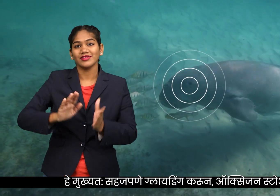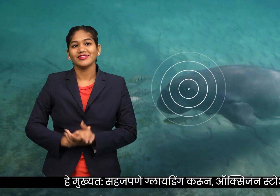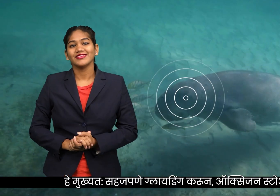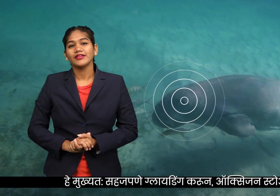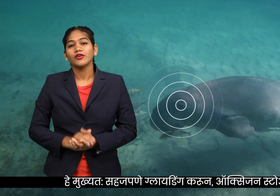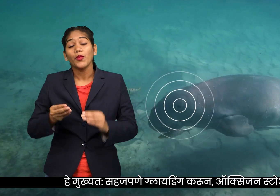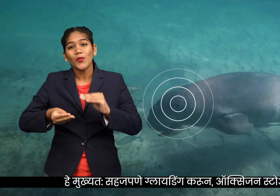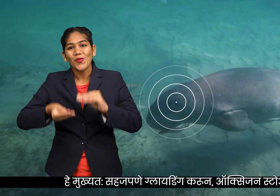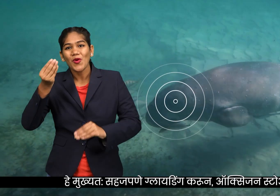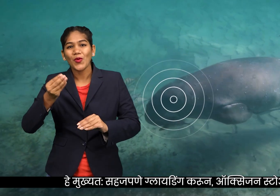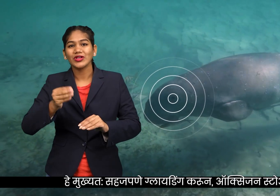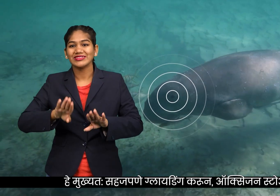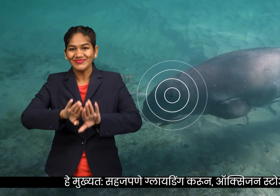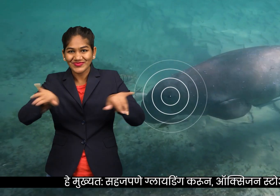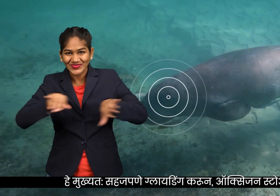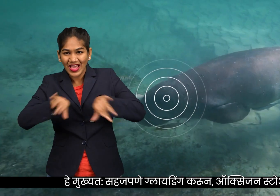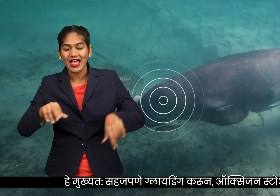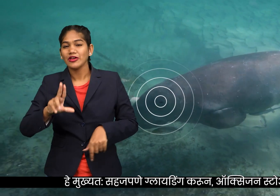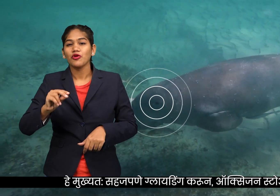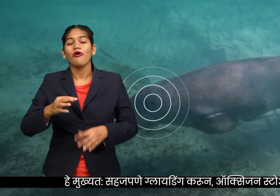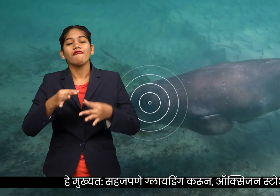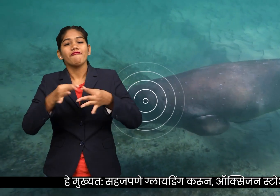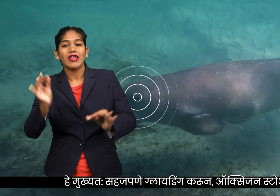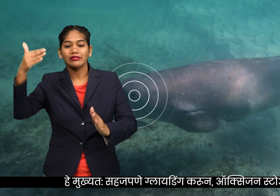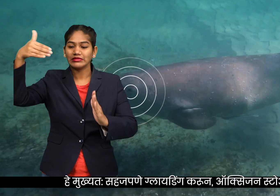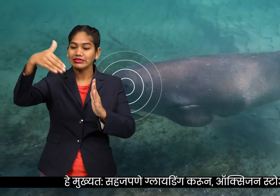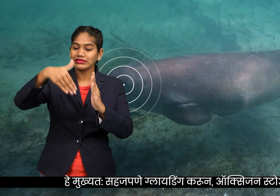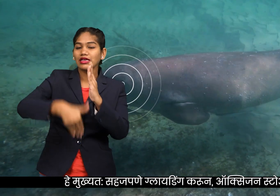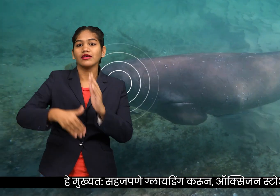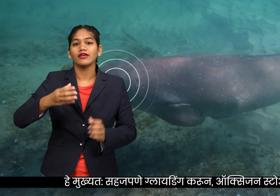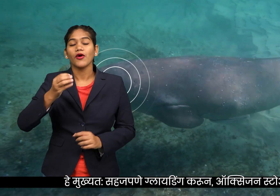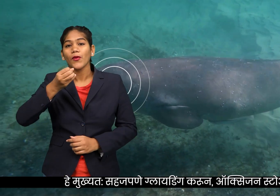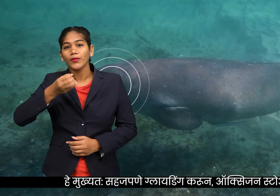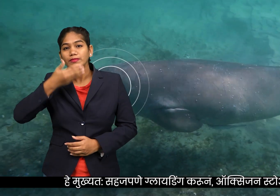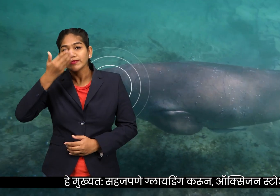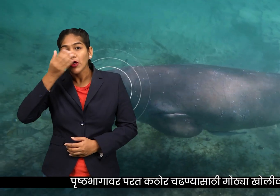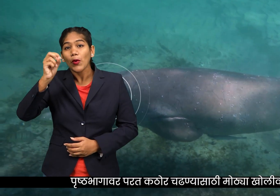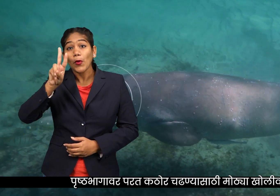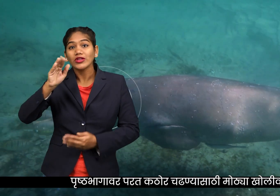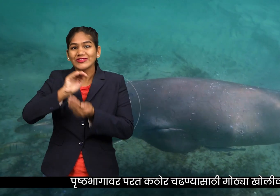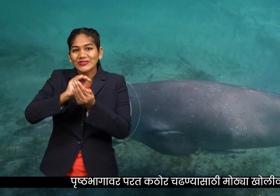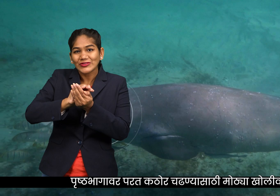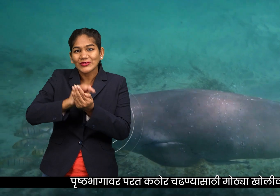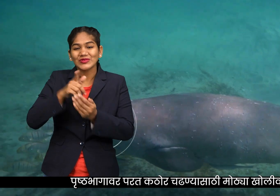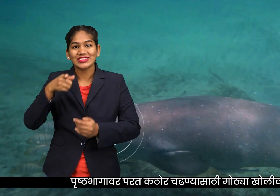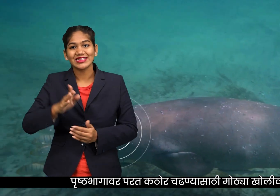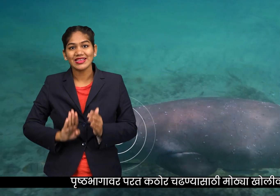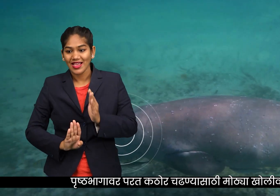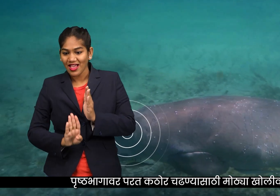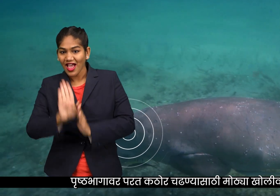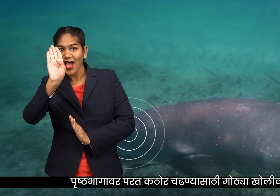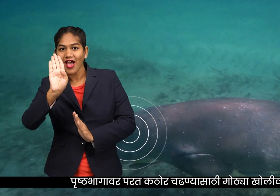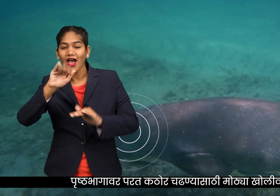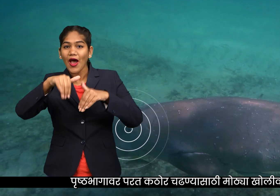मुख्यतः सहजपणे ग्लाइडिंग करून ऑक्सिजन स्टोअर्स वाचवून पृष्ठभागावर परत